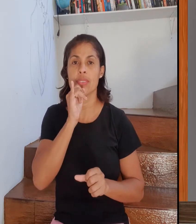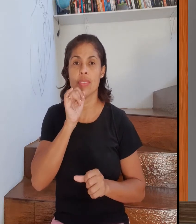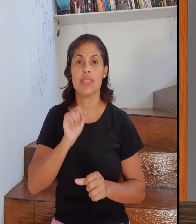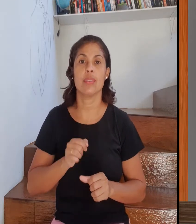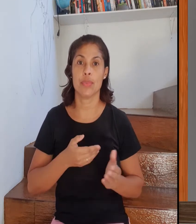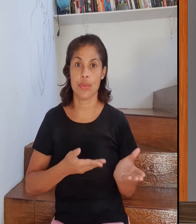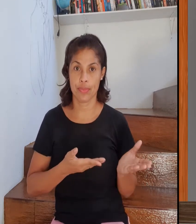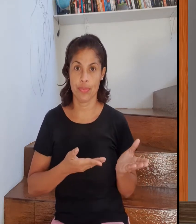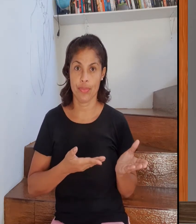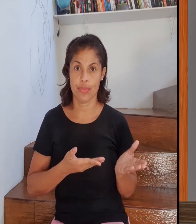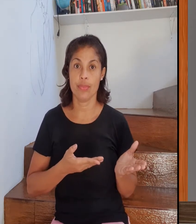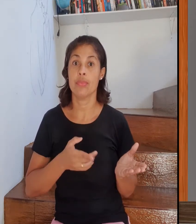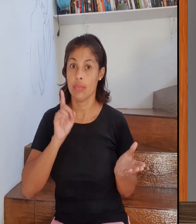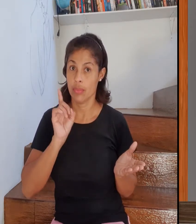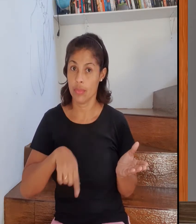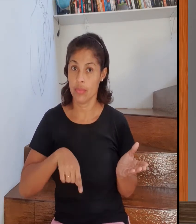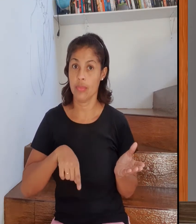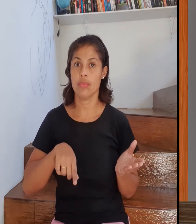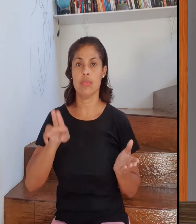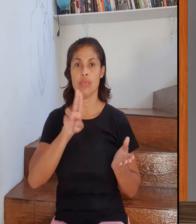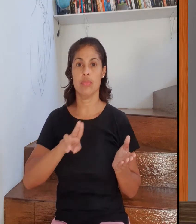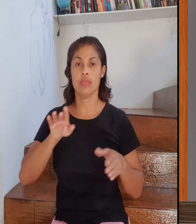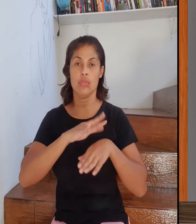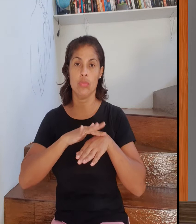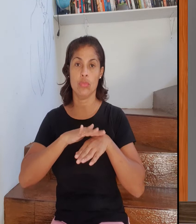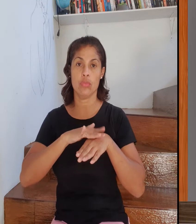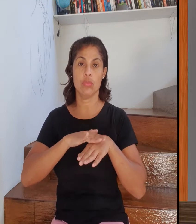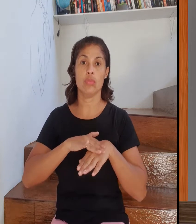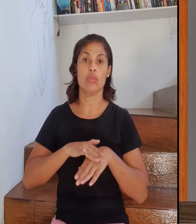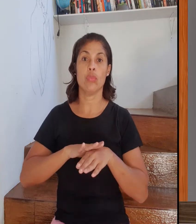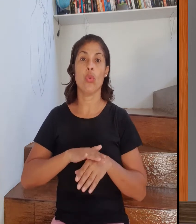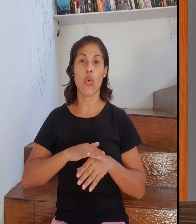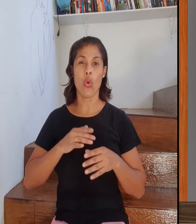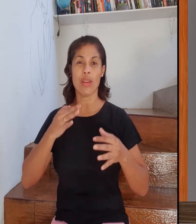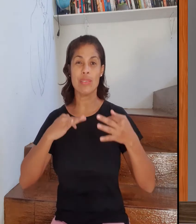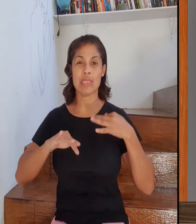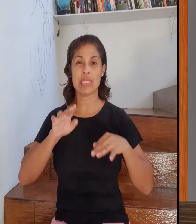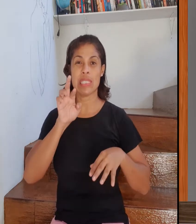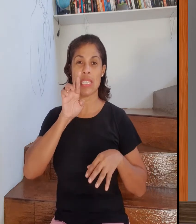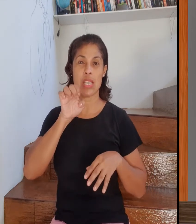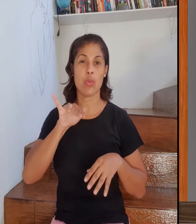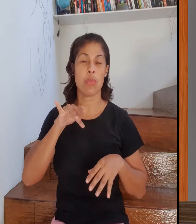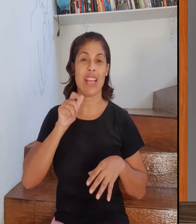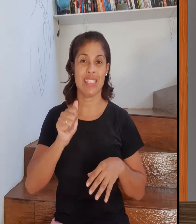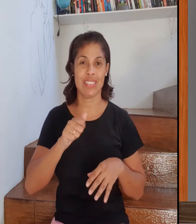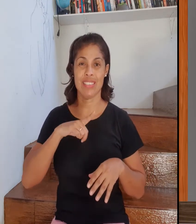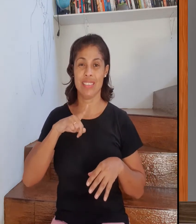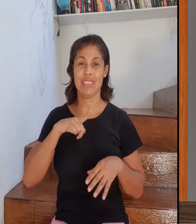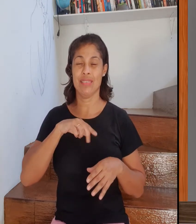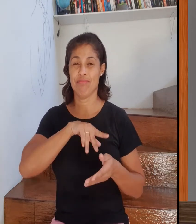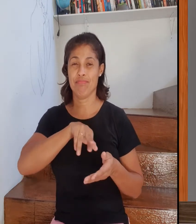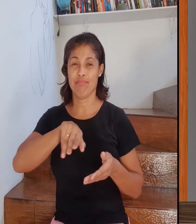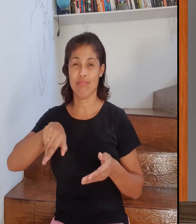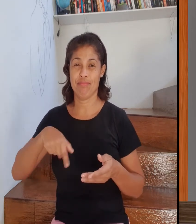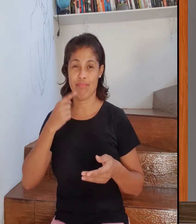a fenilbutazona, um medicamento usado em doenças reumáticas que desloca a ligação de anticoagulantes cumarínicos,